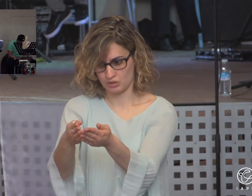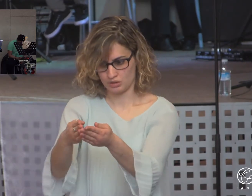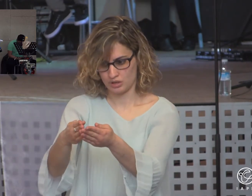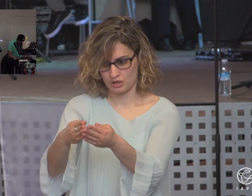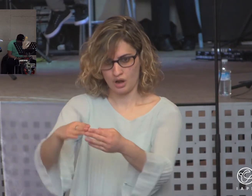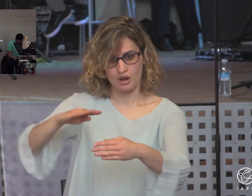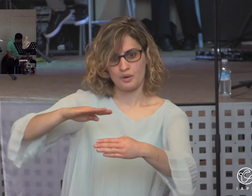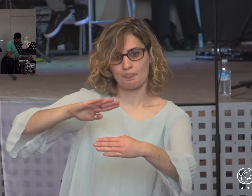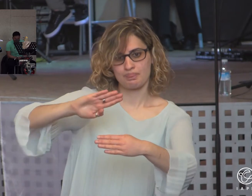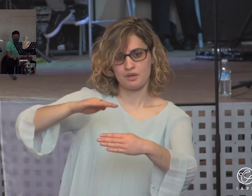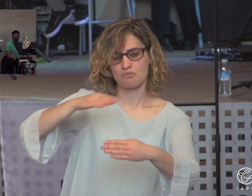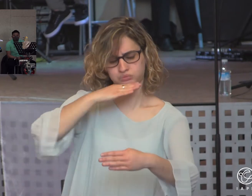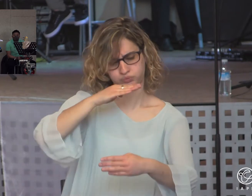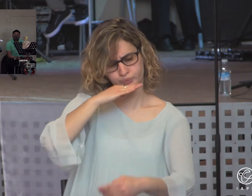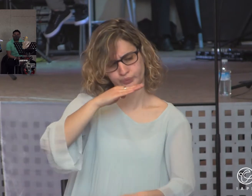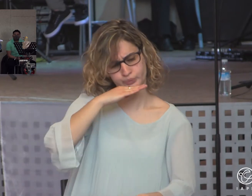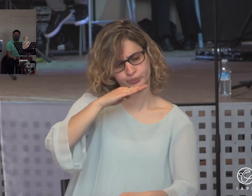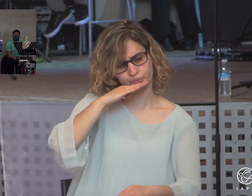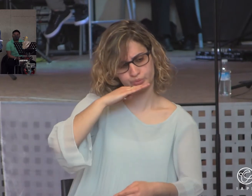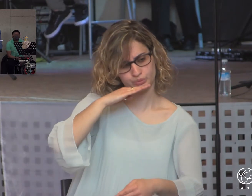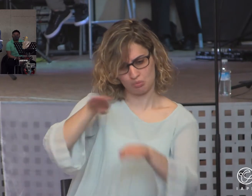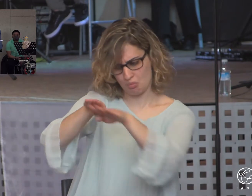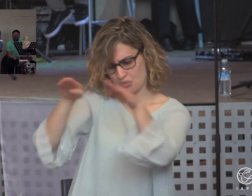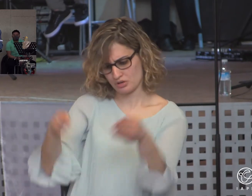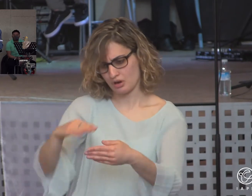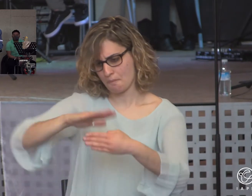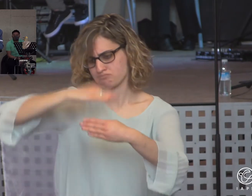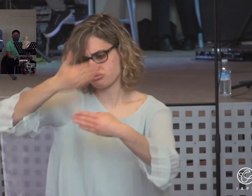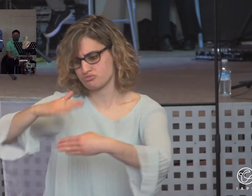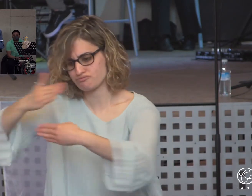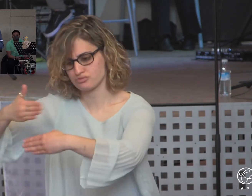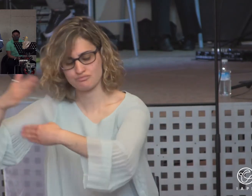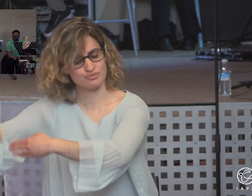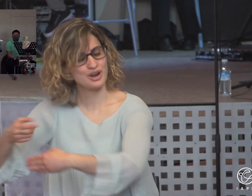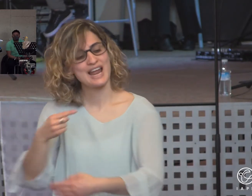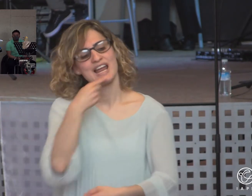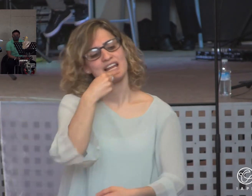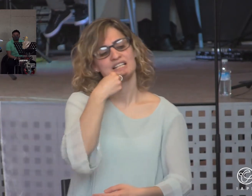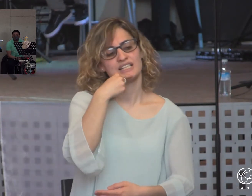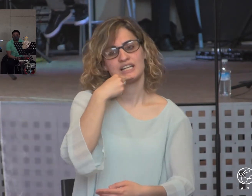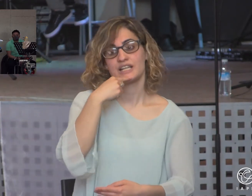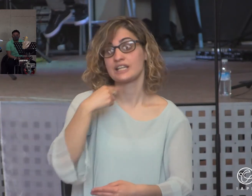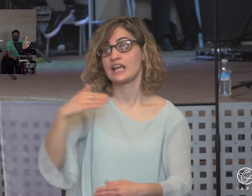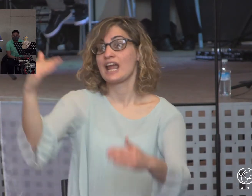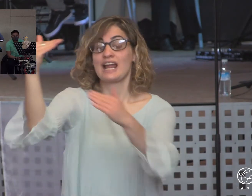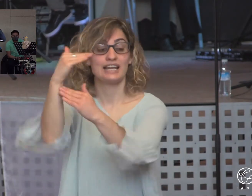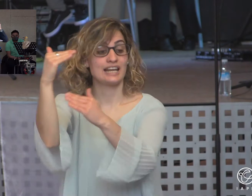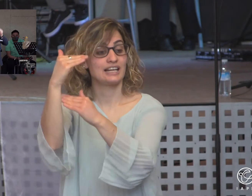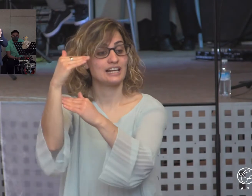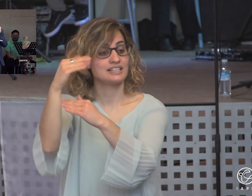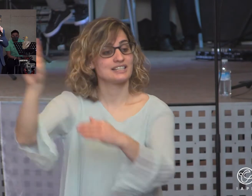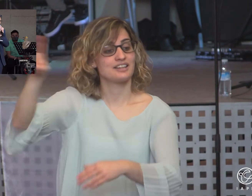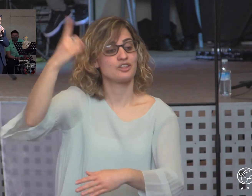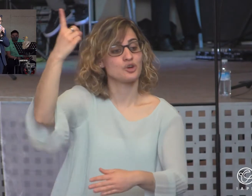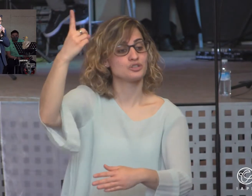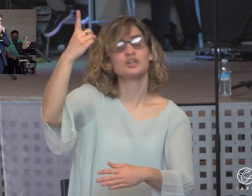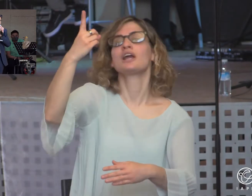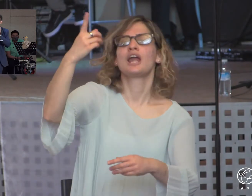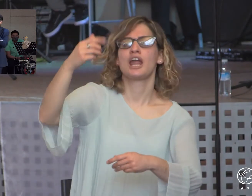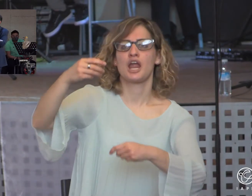fuera y les dice: quitad de aquí esto, no hagáis de la casa de mi Padre un